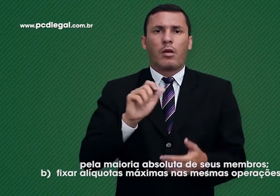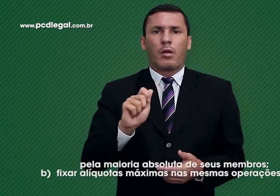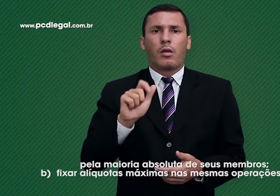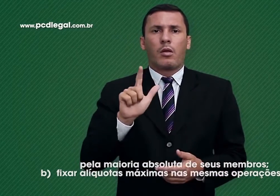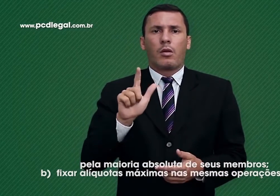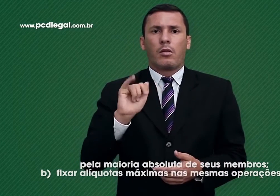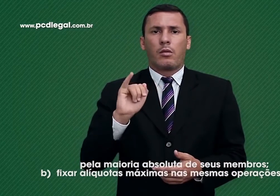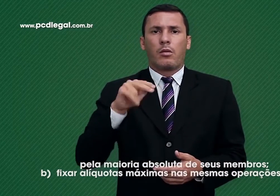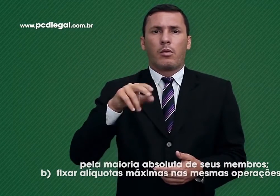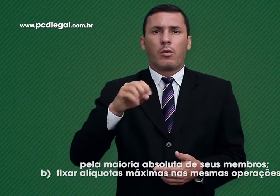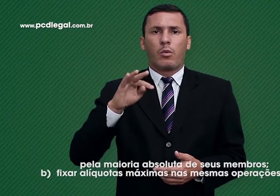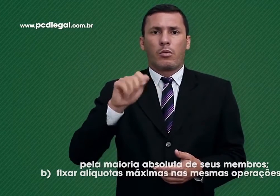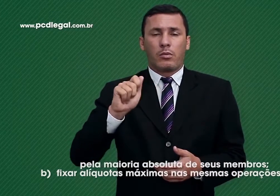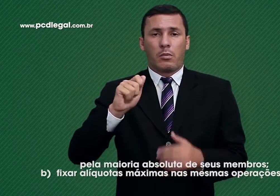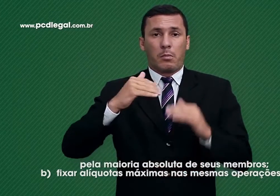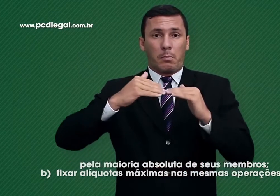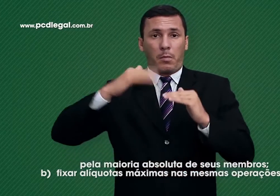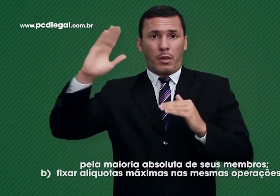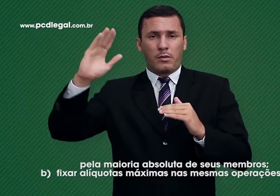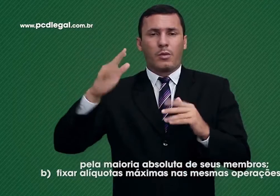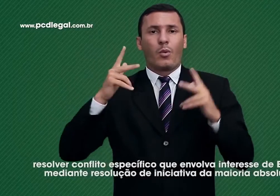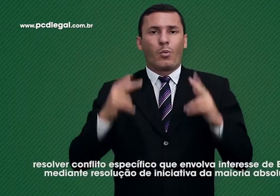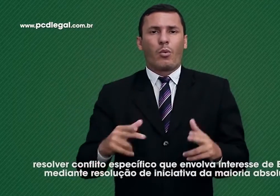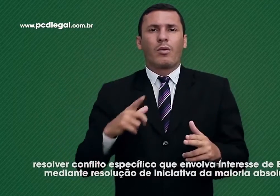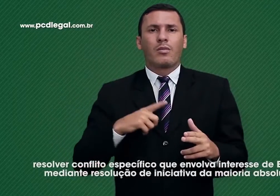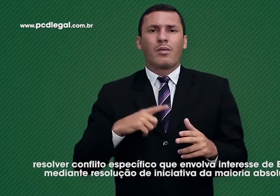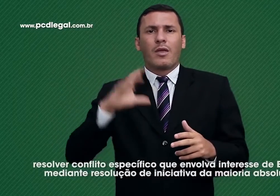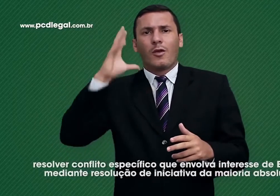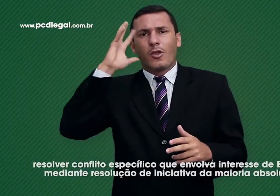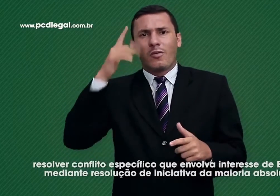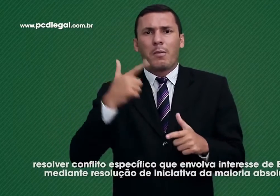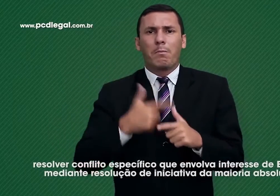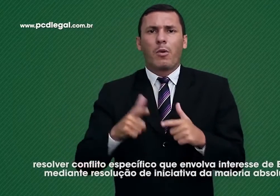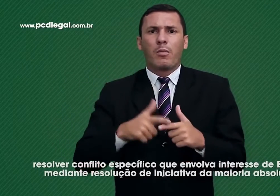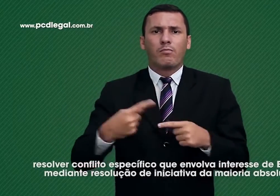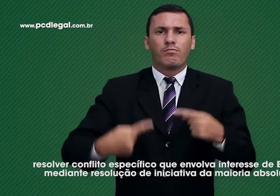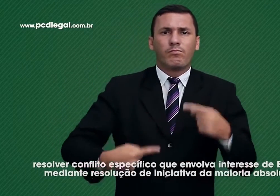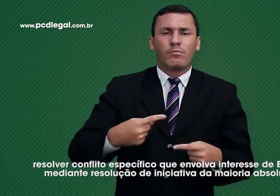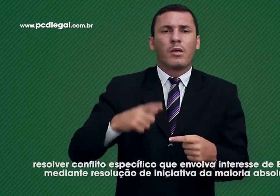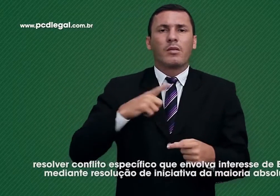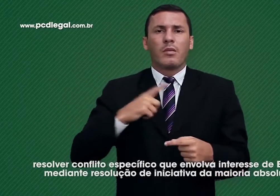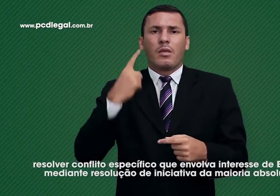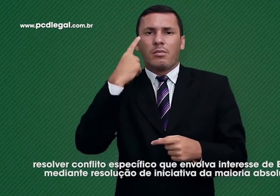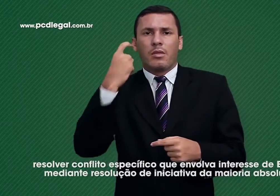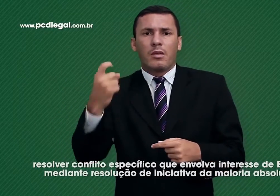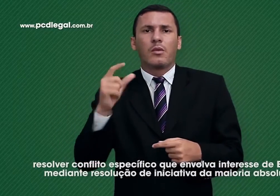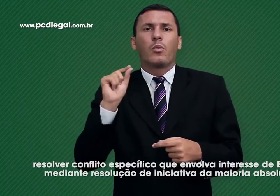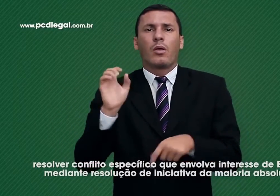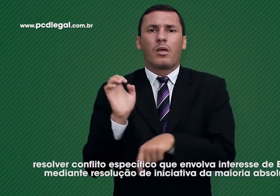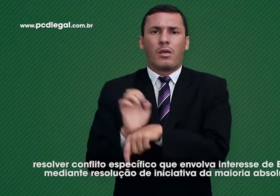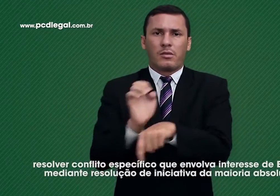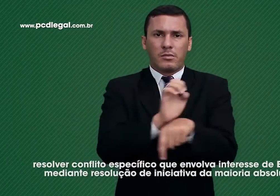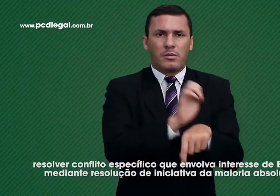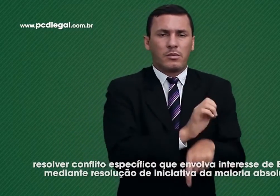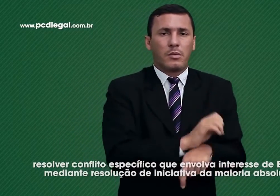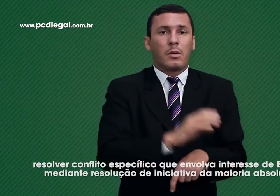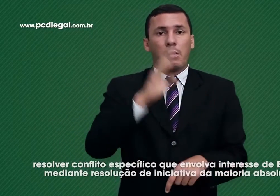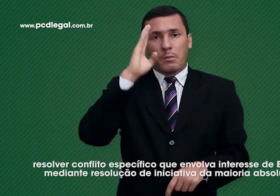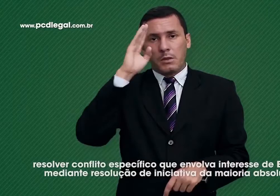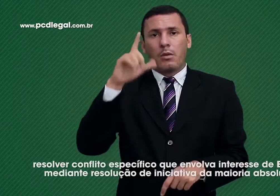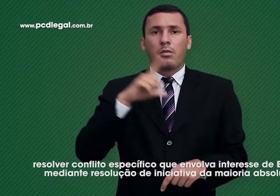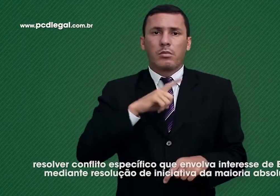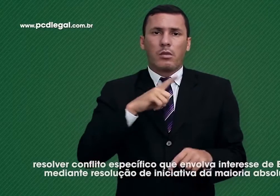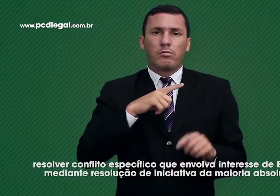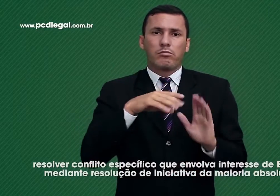Fixar alíquotas máximas nas mesmas operações para resolver conflito específico que envolva interesse de